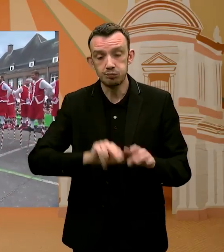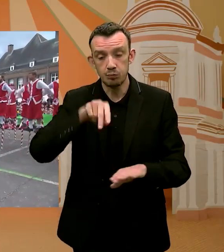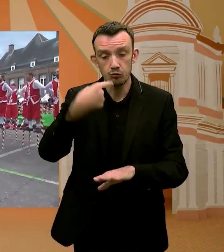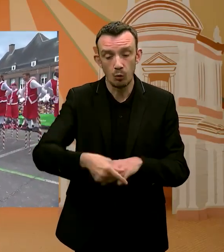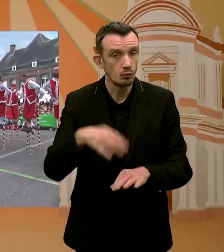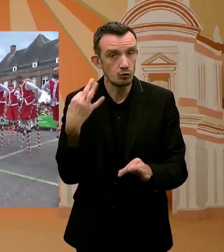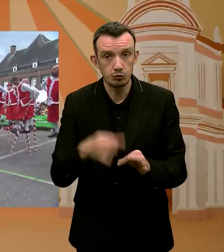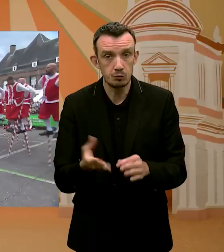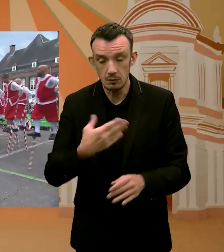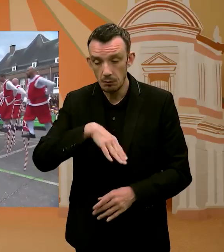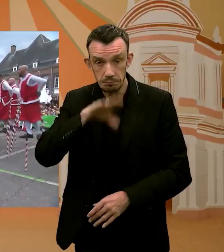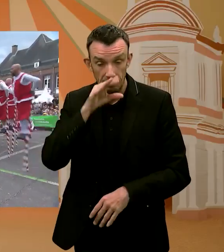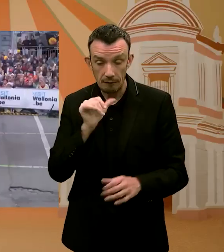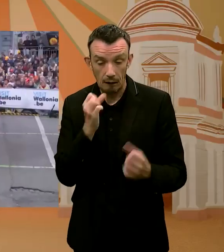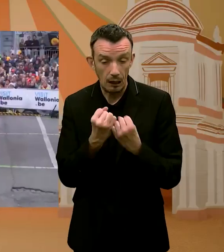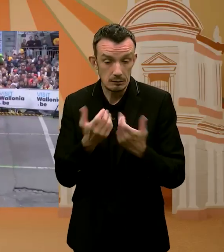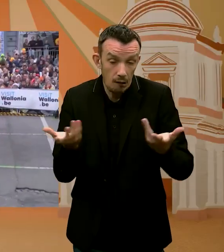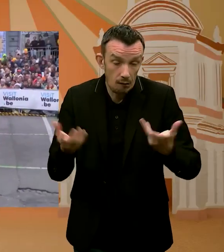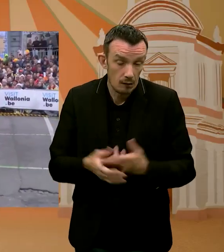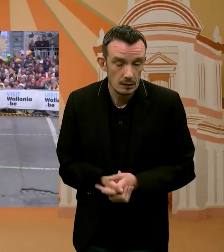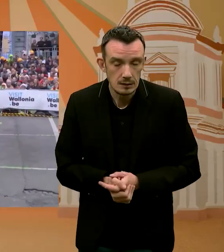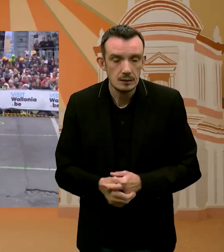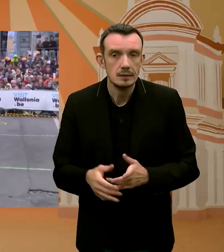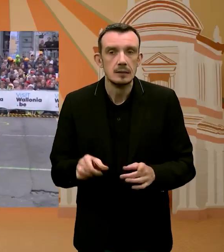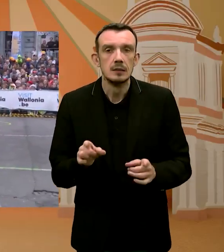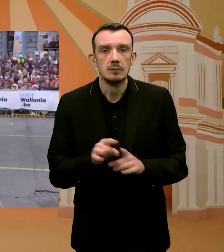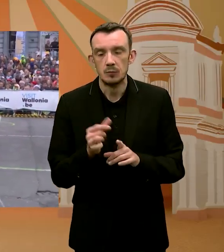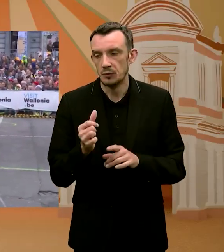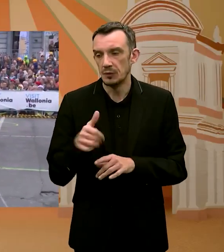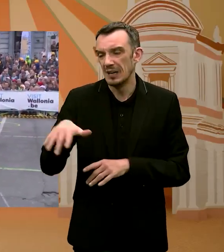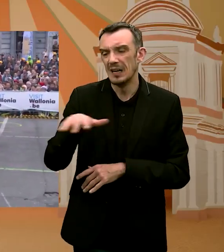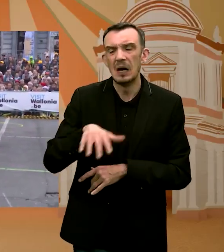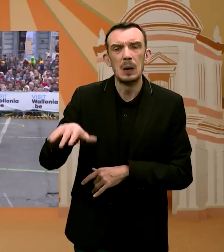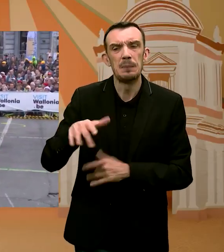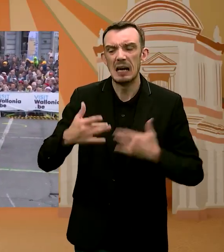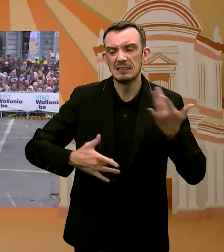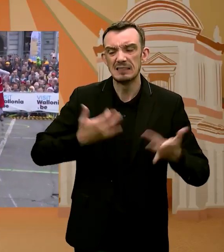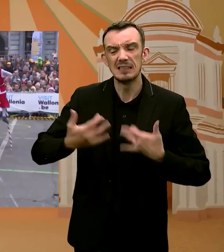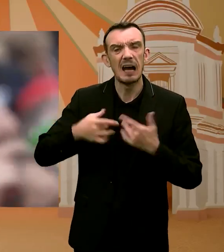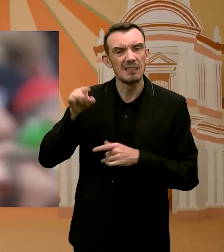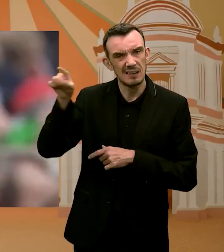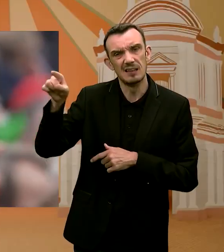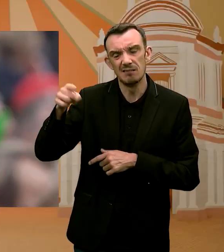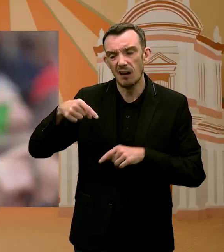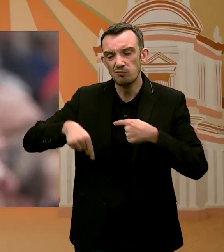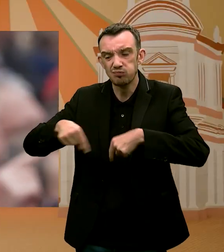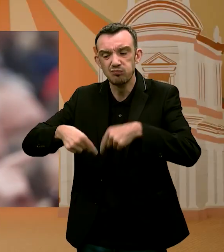voilà. Après ça va dépendre. Sur la place où les filles combattent, il y a de la pierre bleue. Et donc on a perdu pas